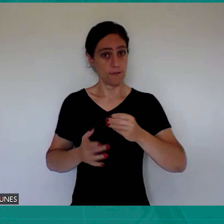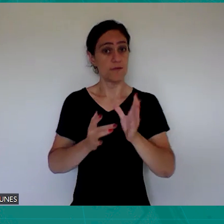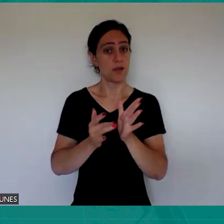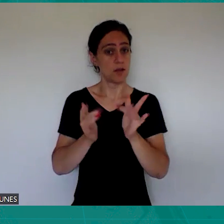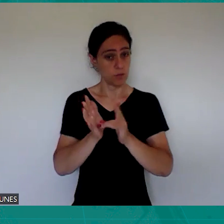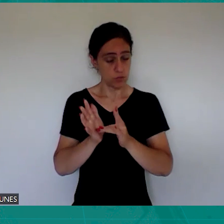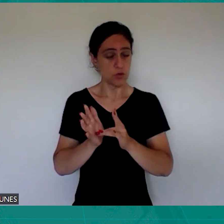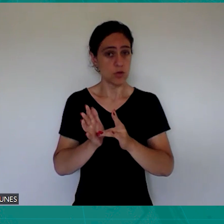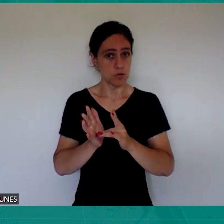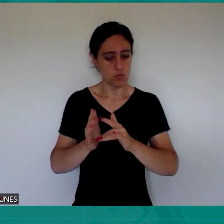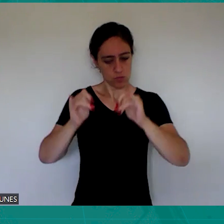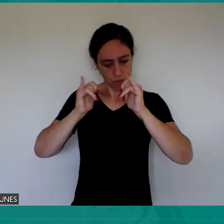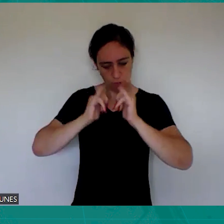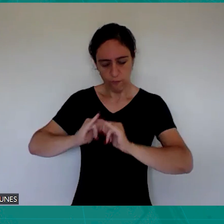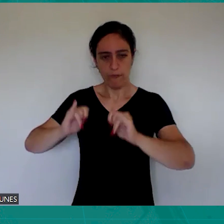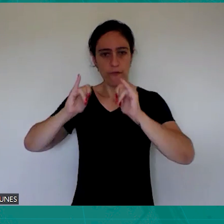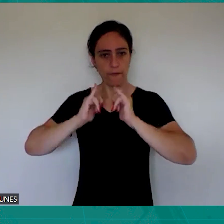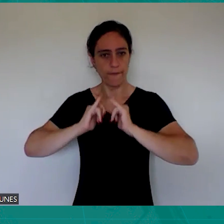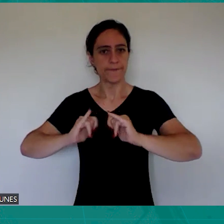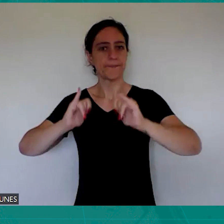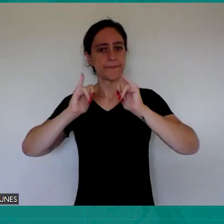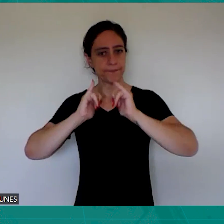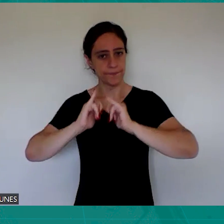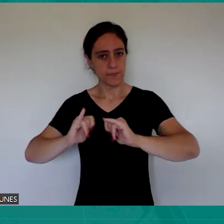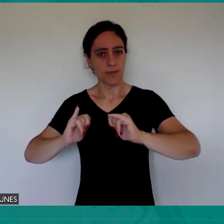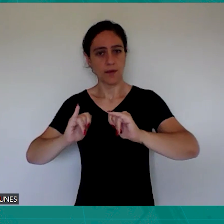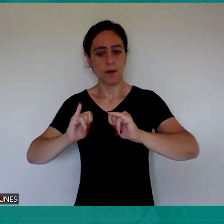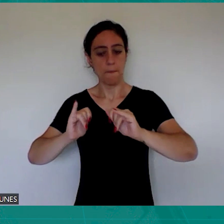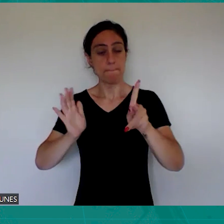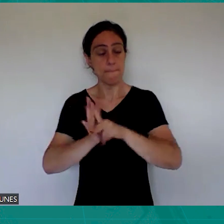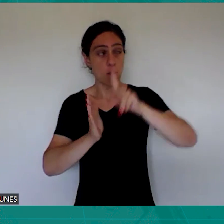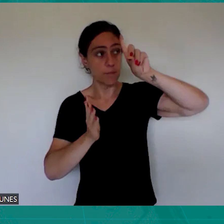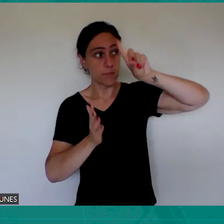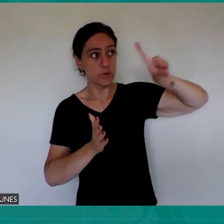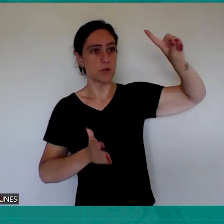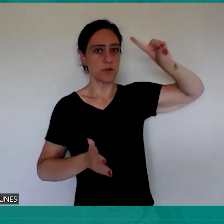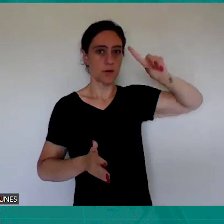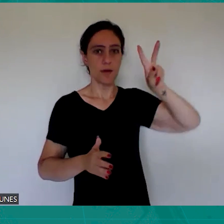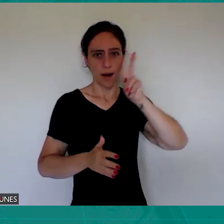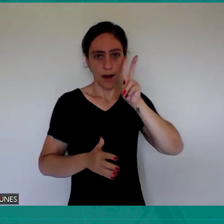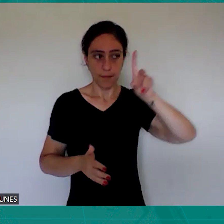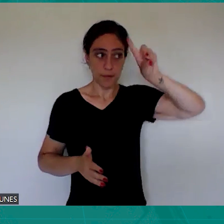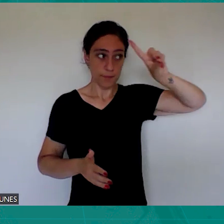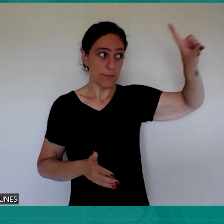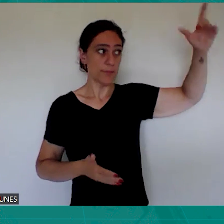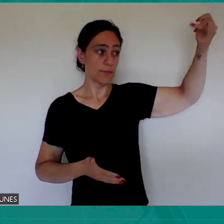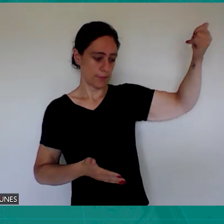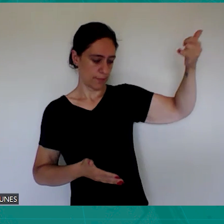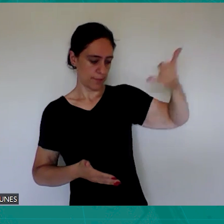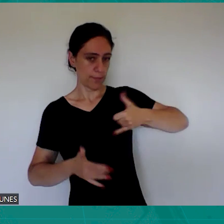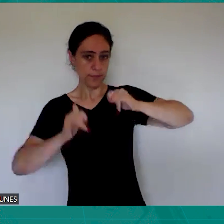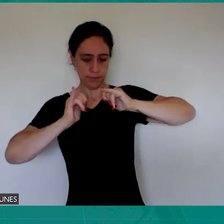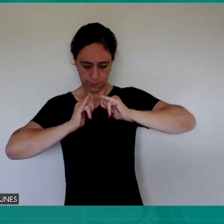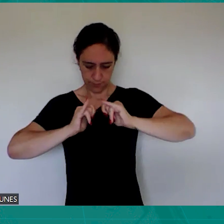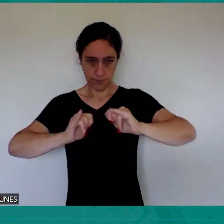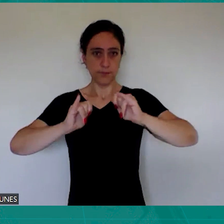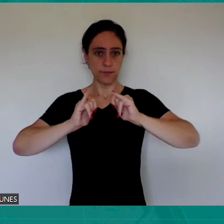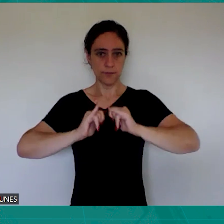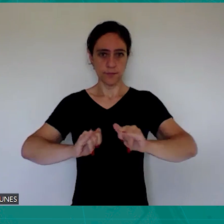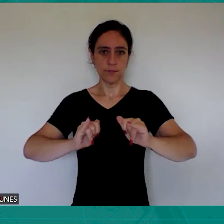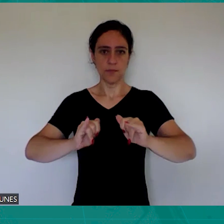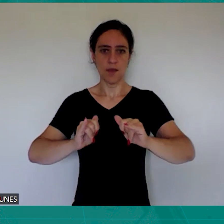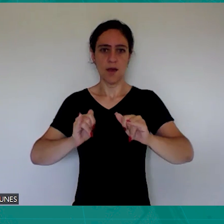fala as palavras do Pai. Lembra muito bem, o enviado de Deus não fala a sua própria